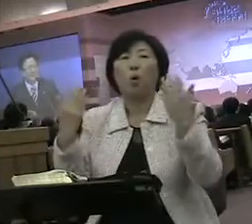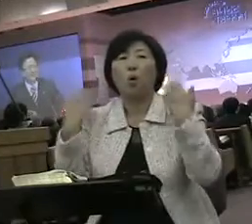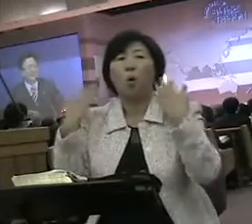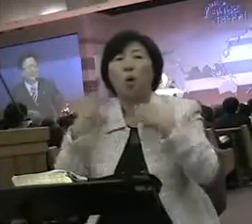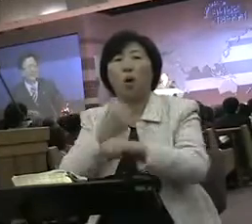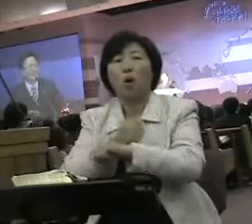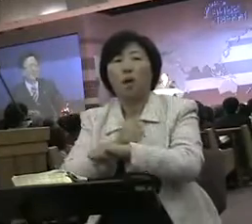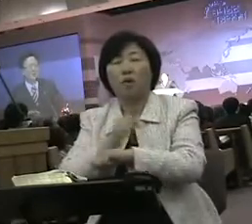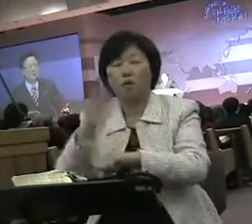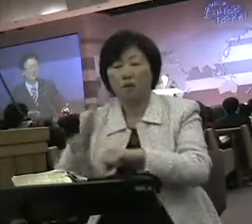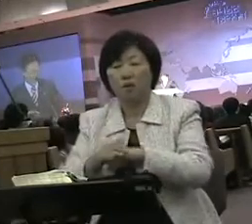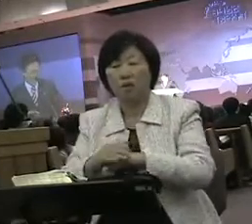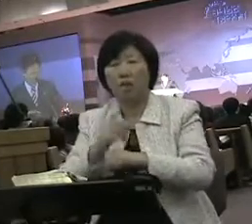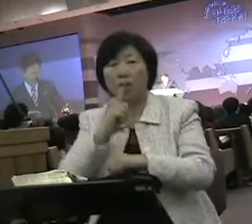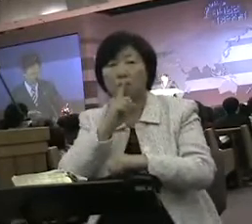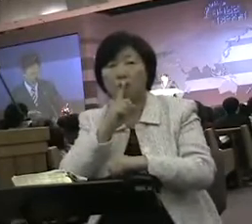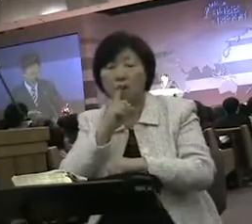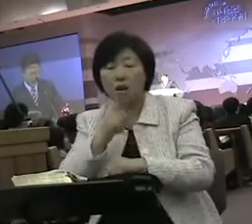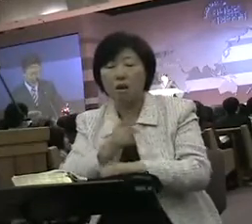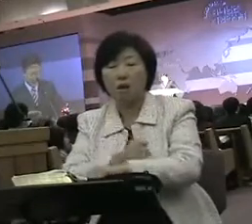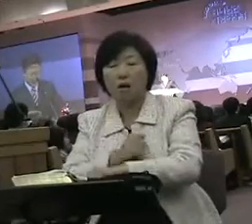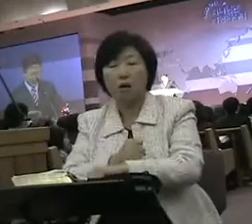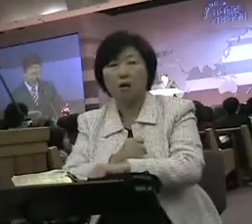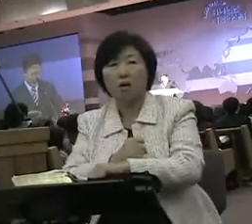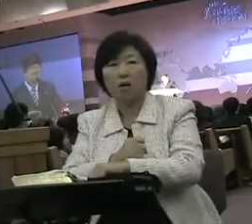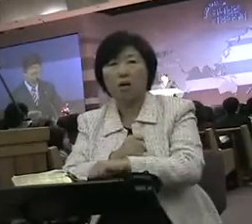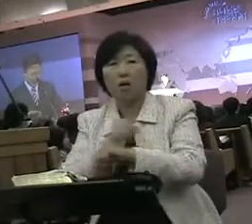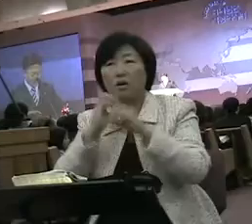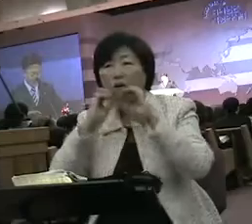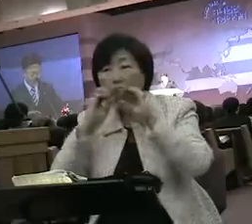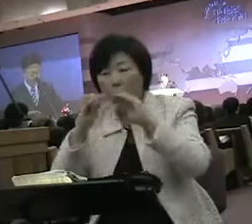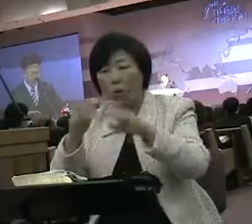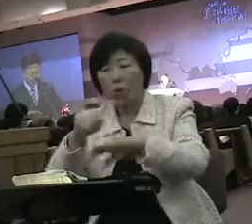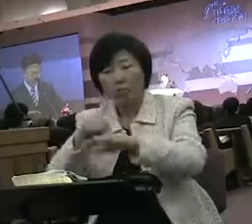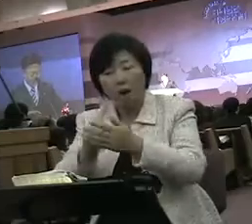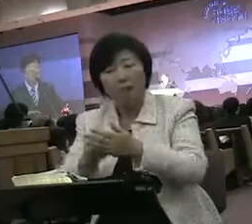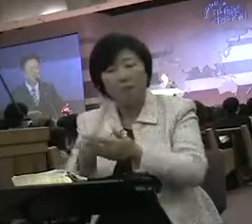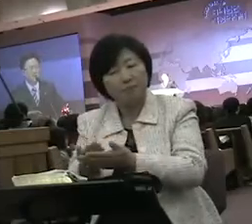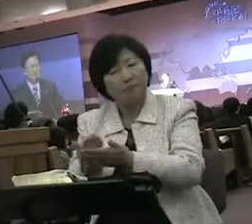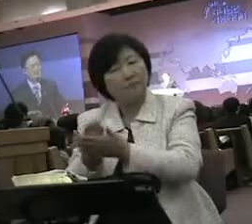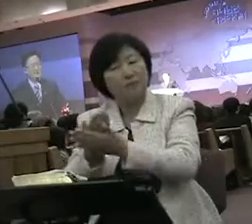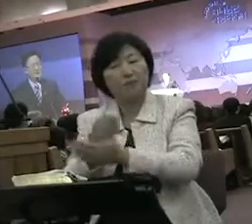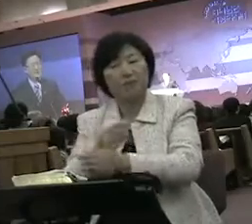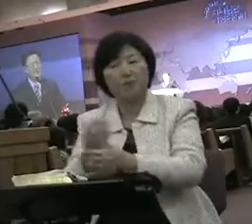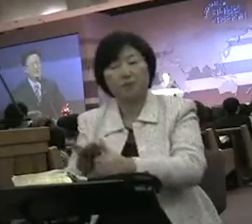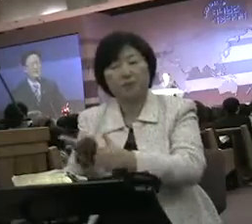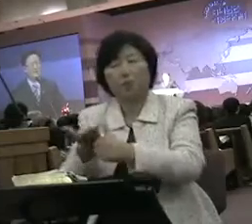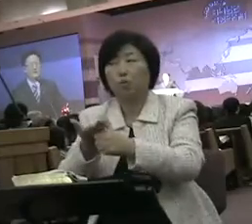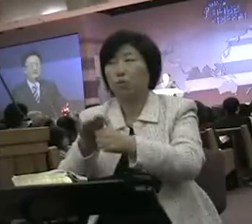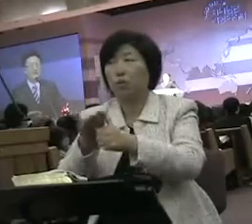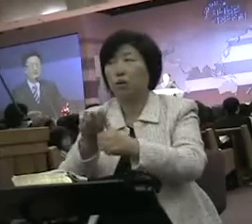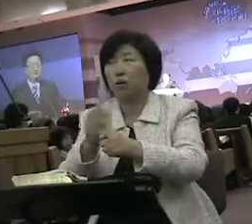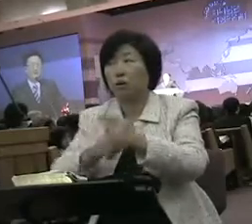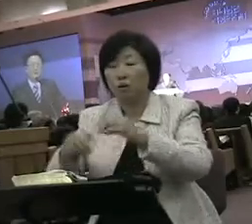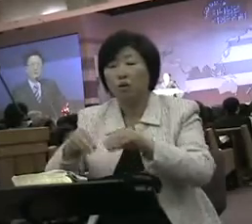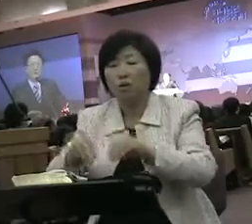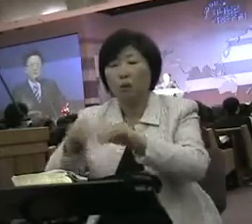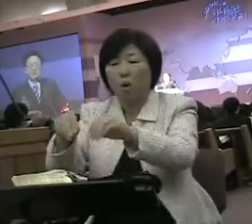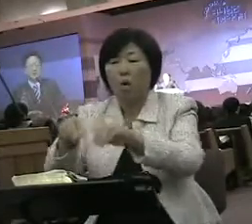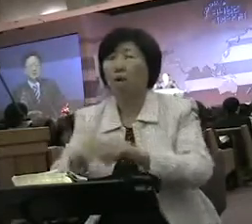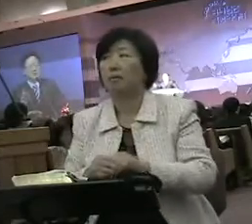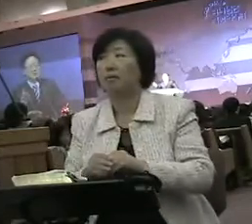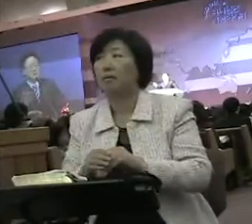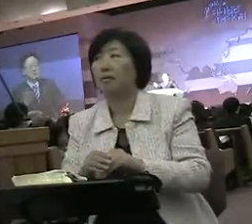그래서 여러분, 언어도 좀 하고 선교적 마인드도 키우고 더 나아가서